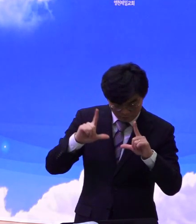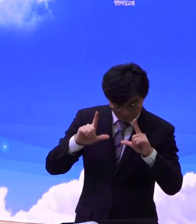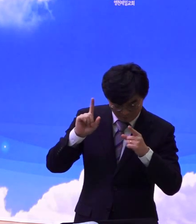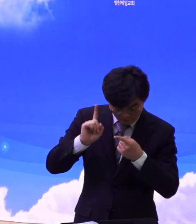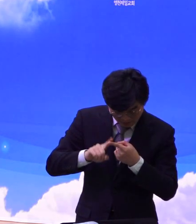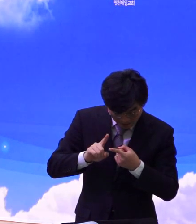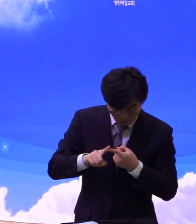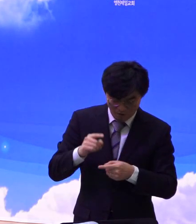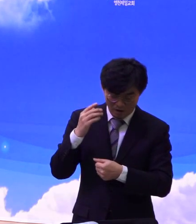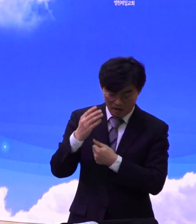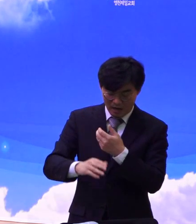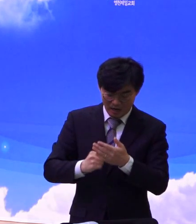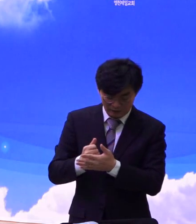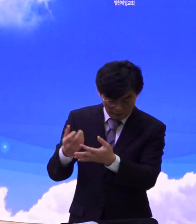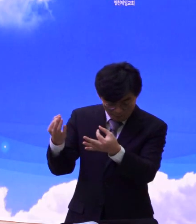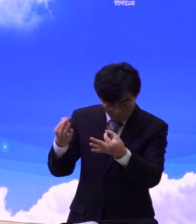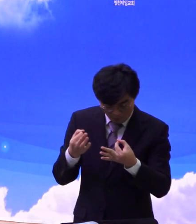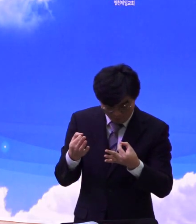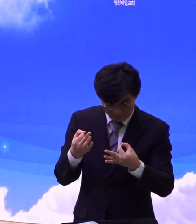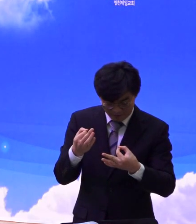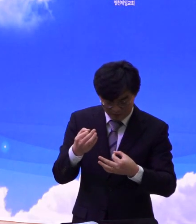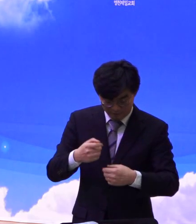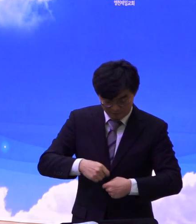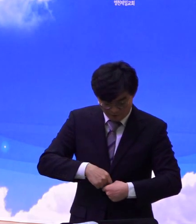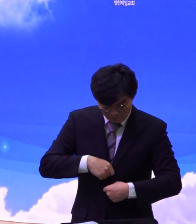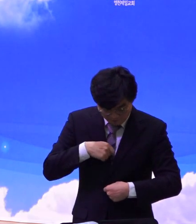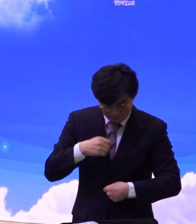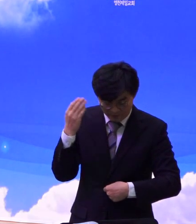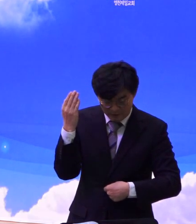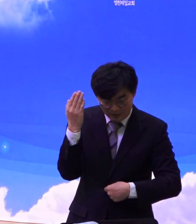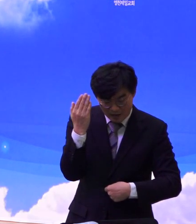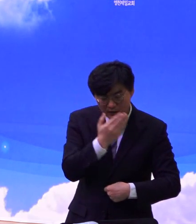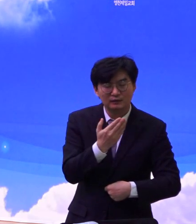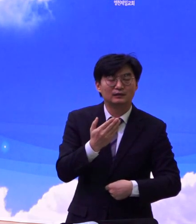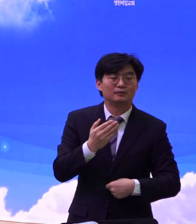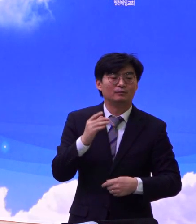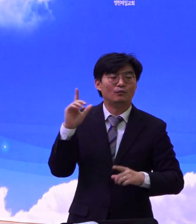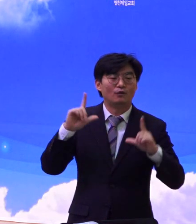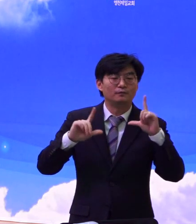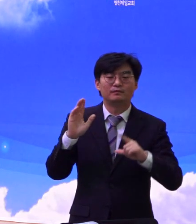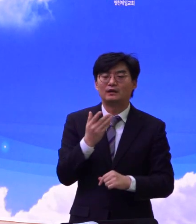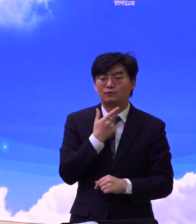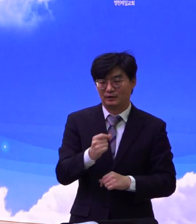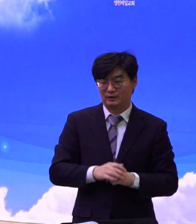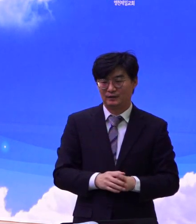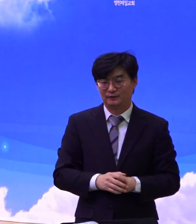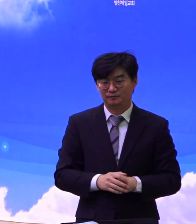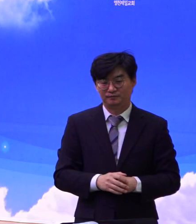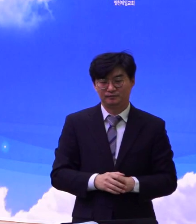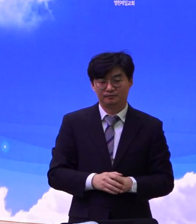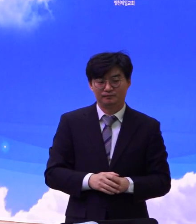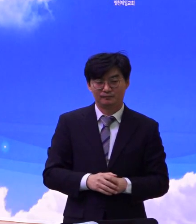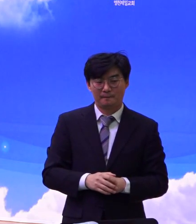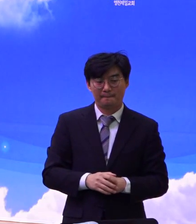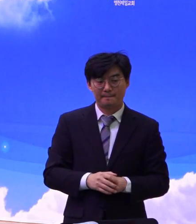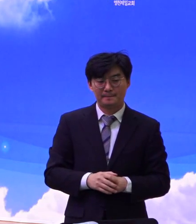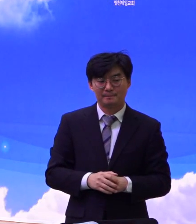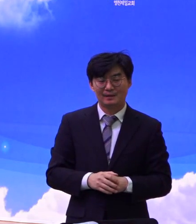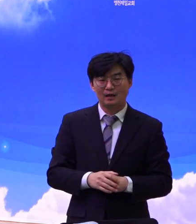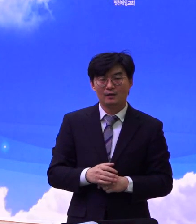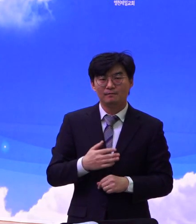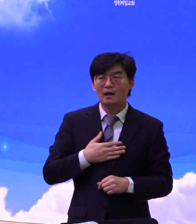보시기에 정직한 삶을 이어갔다고 했습니다. 그의 아버지도 할아버지도 그렇게 하지 못했었는데 히스기야는